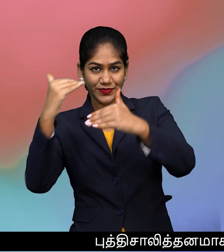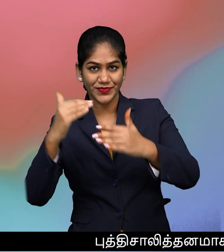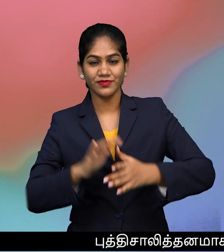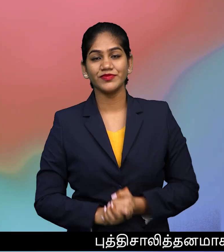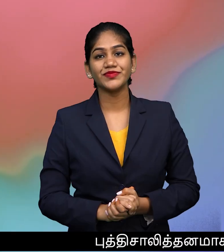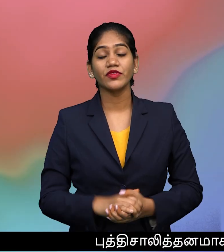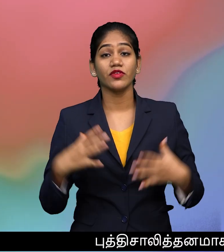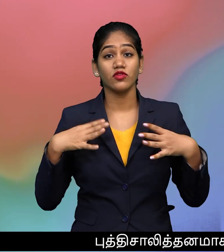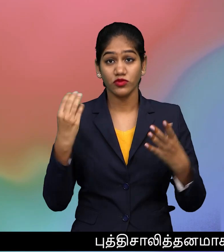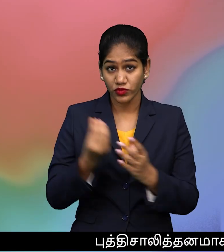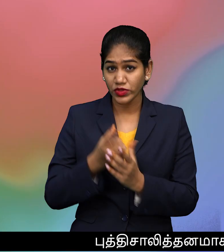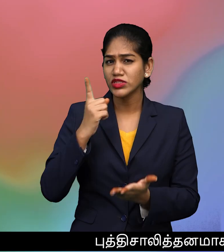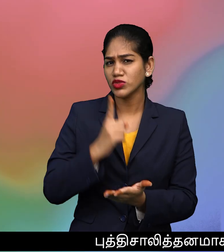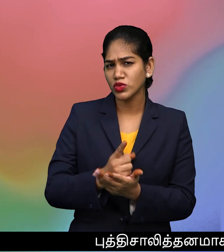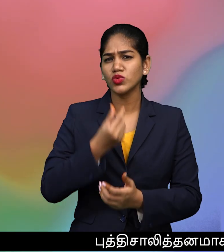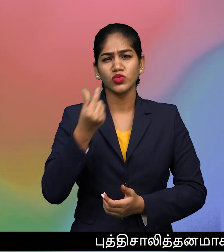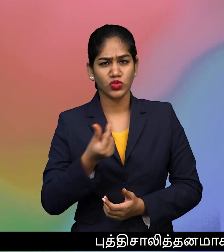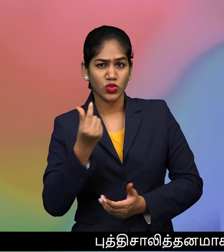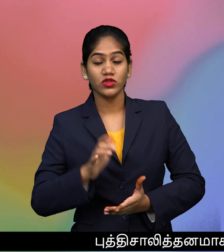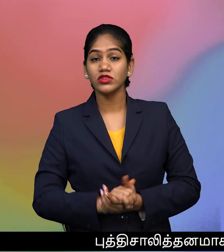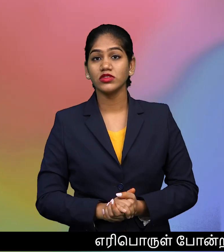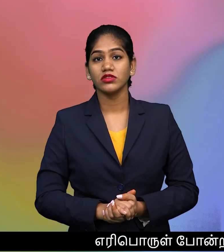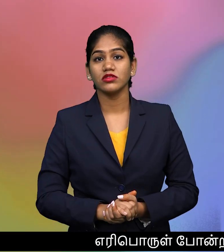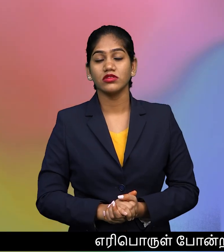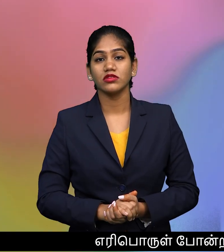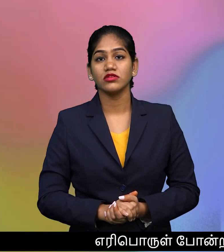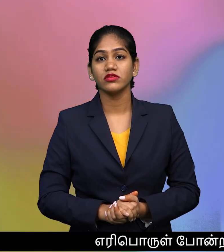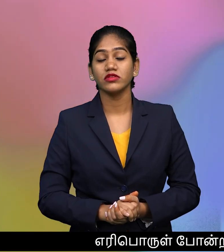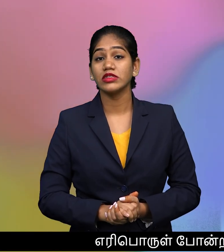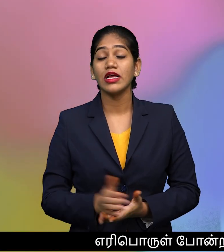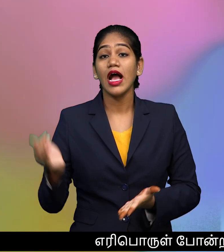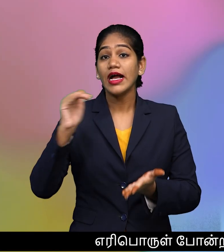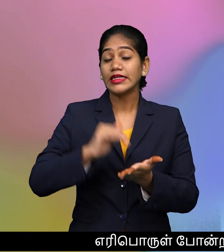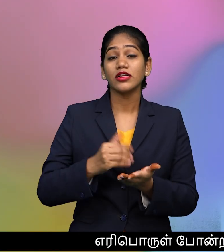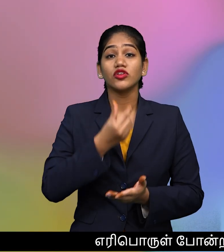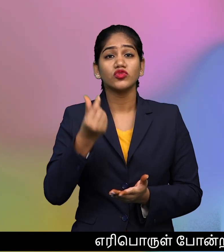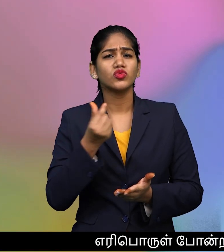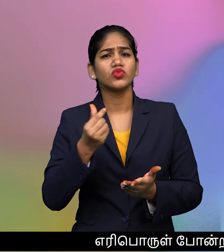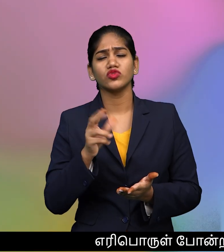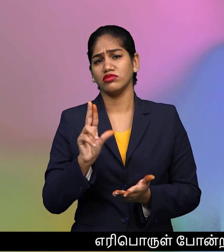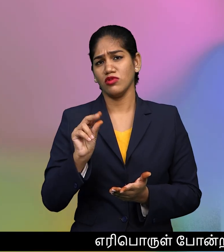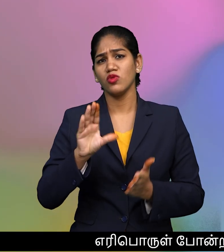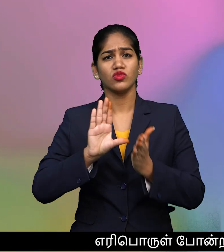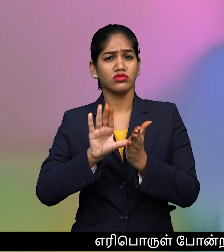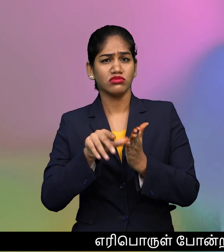புத்திசாலித்தனமாக கார்பன் அடிப்படையிலான எரிபொருள் போன்ற புதுப்பிக்க முடியாத வளங்கள்.